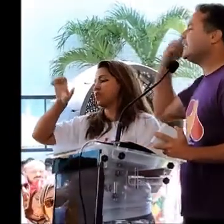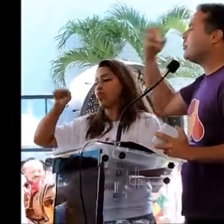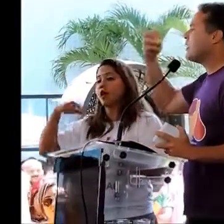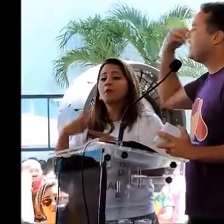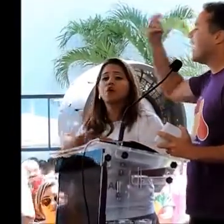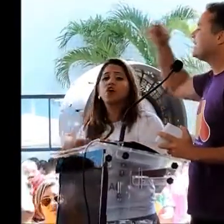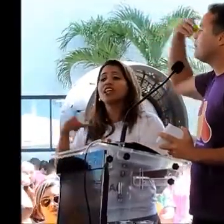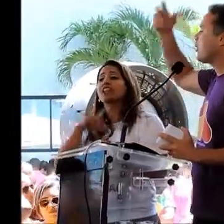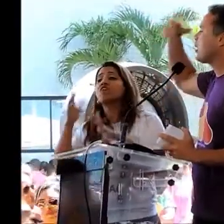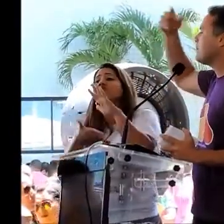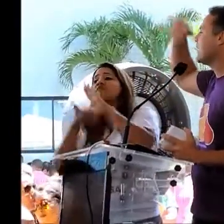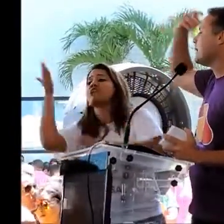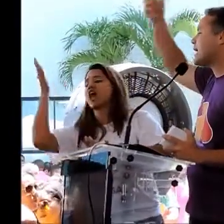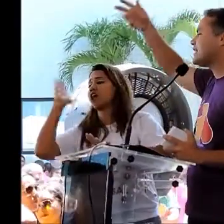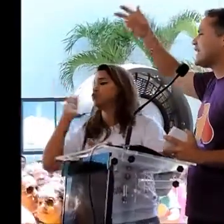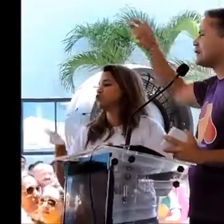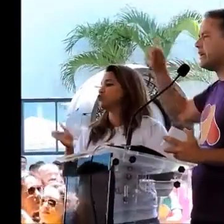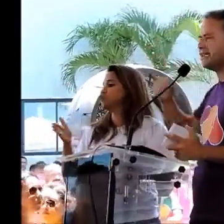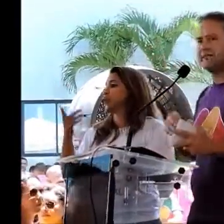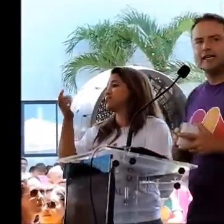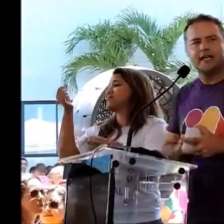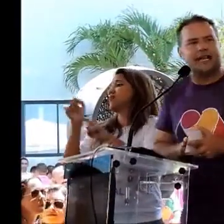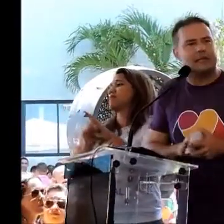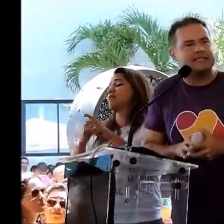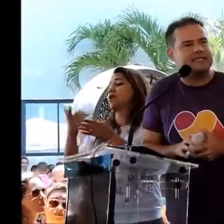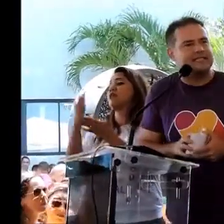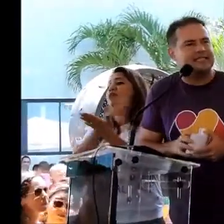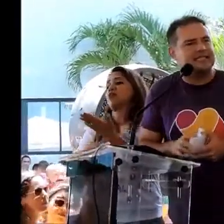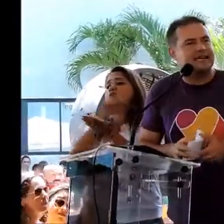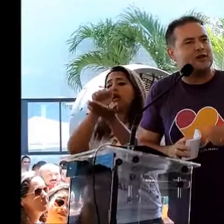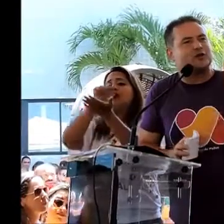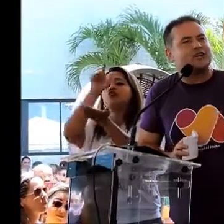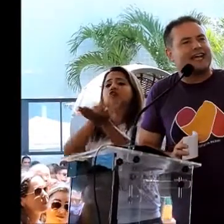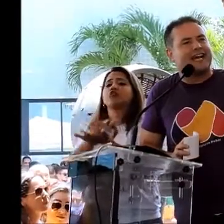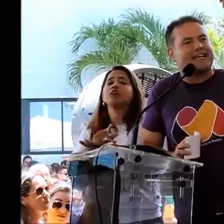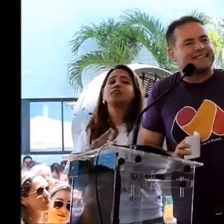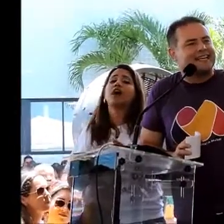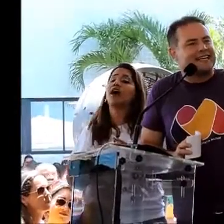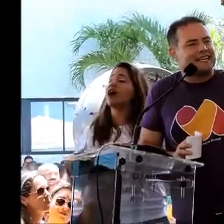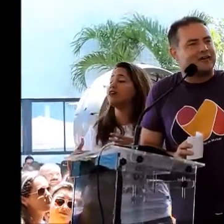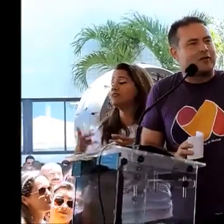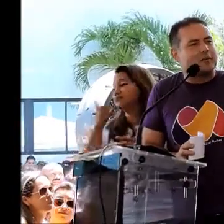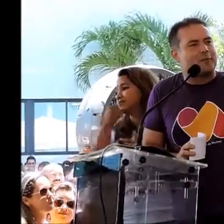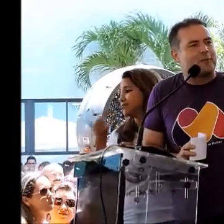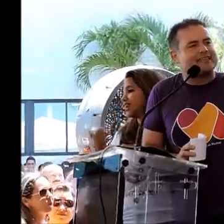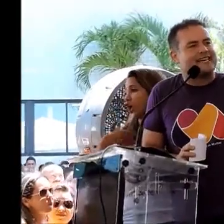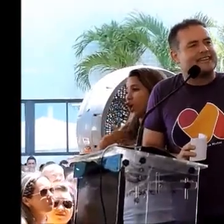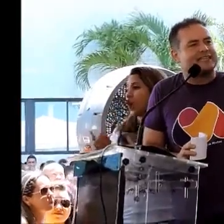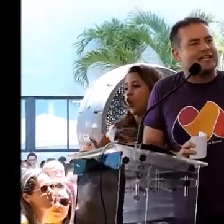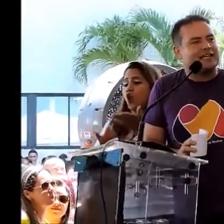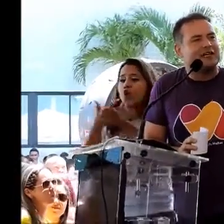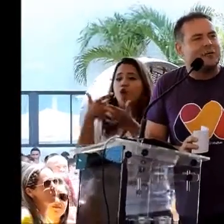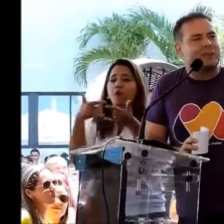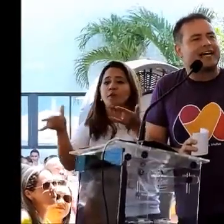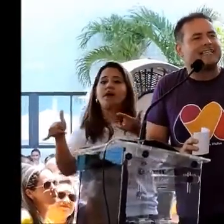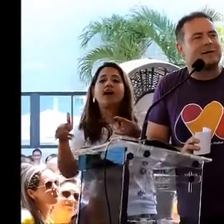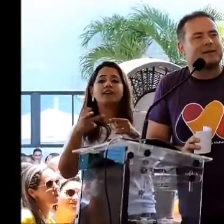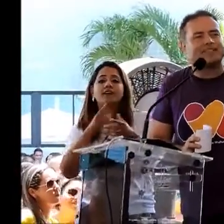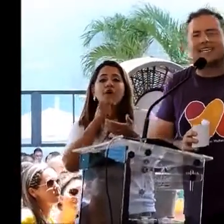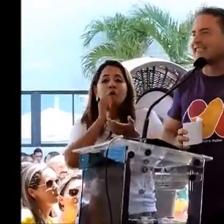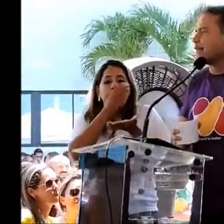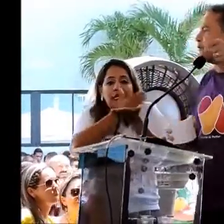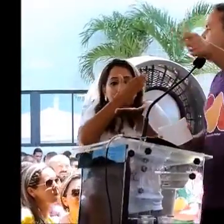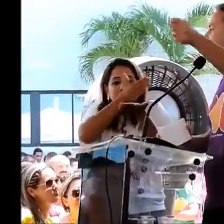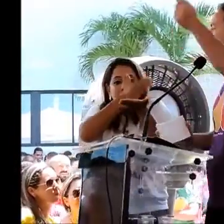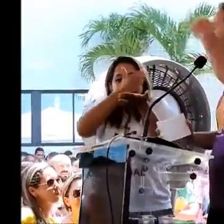ela tinha uma viagem programada há mais de 6 meses. E ela me disse assim, eu sou daquelas que compro a passagem e vou pagando